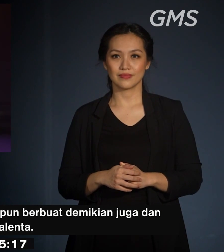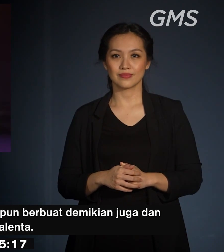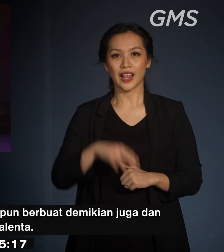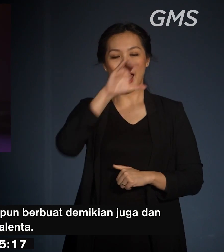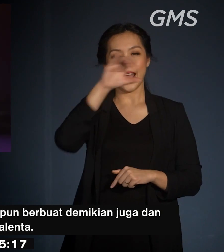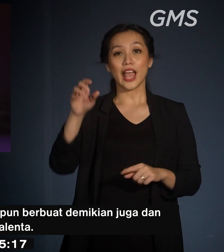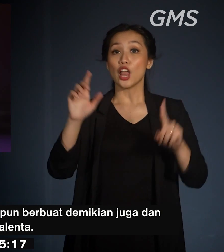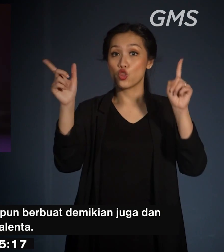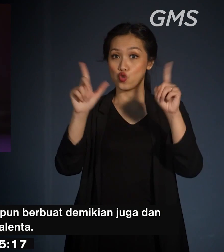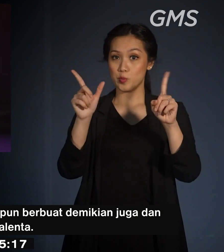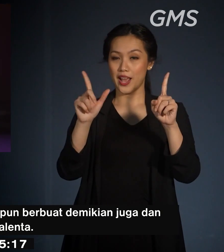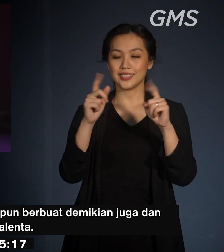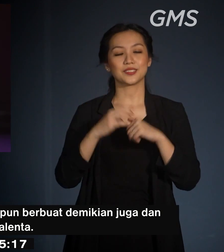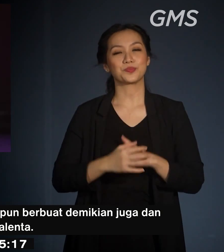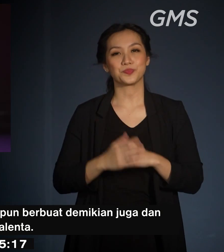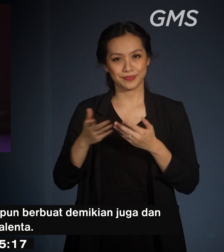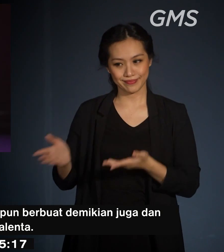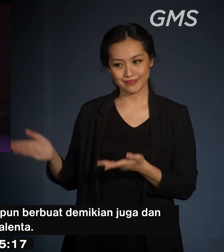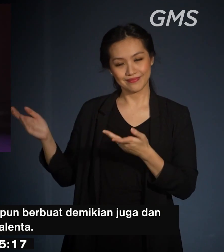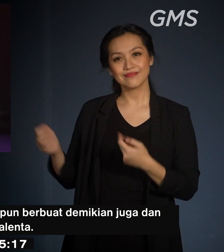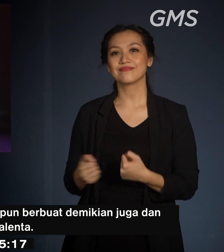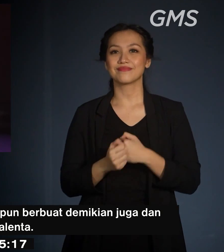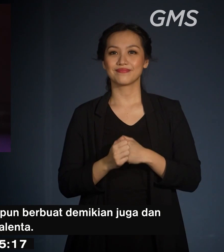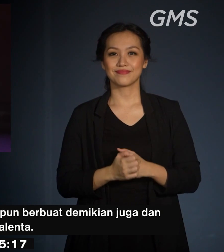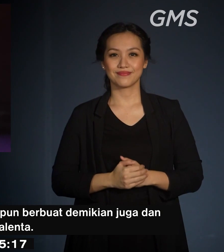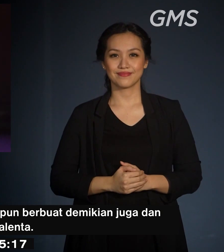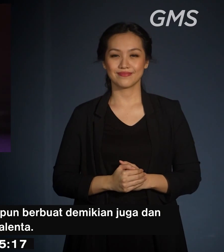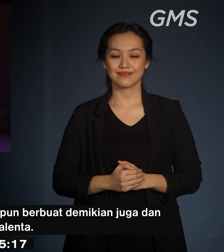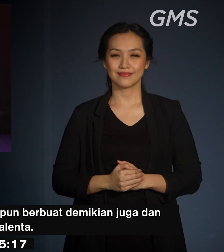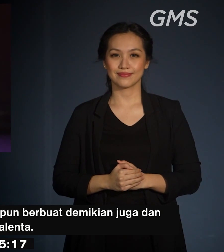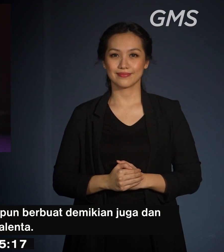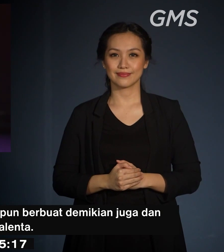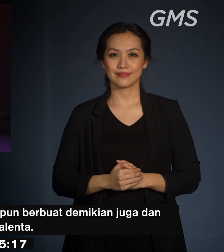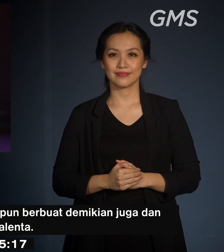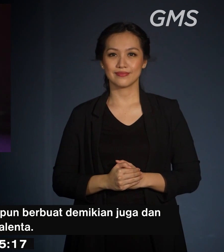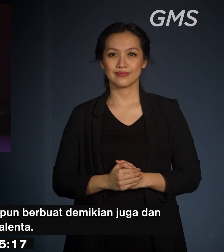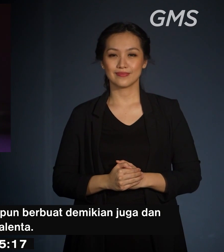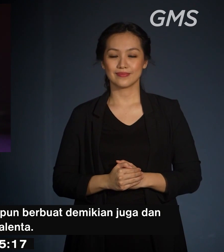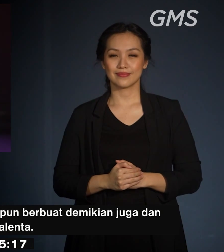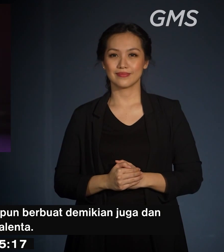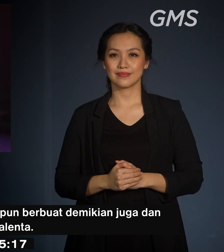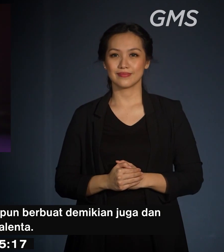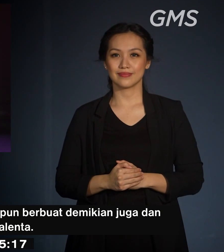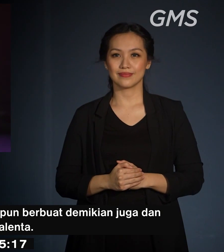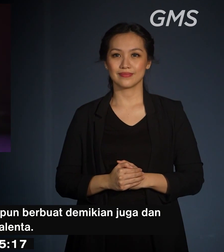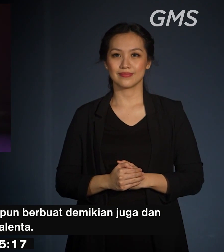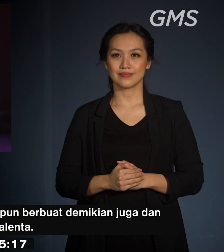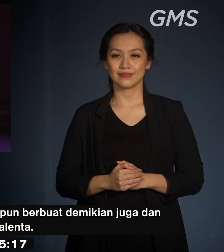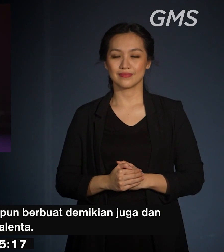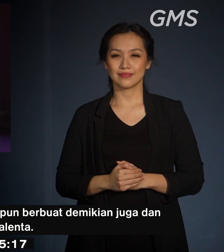Hamba yang menerima 2 talenta itu pun berbuat demikian juga, dan berlaba 2